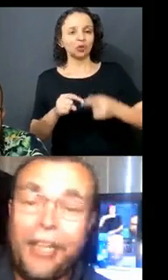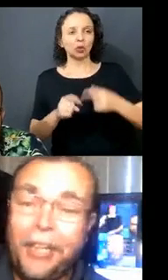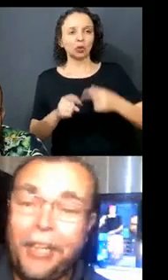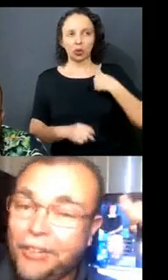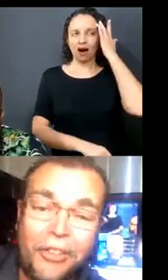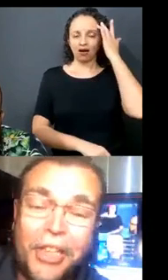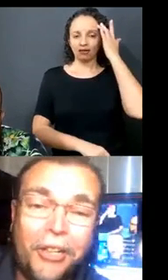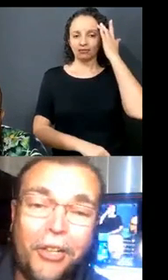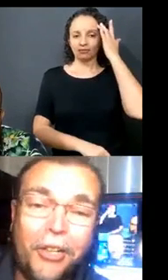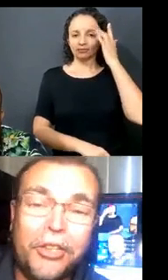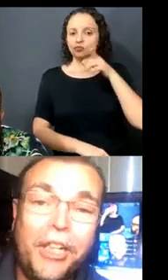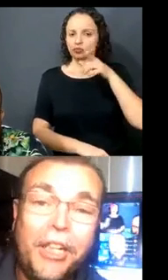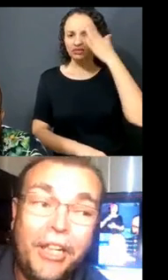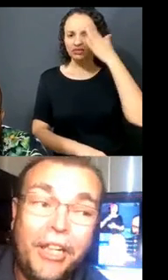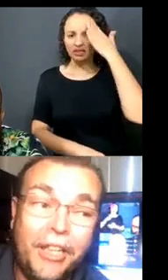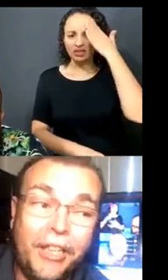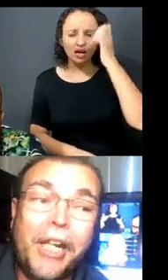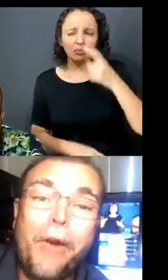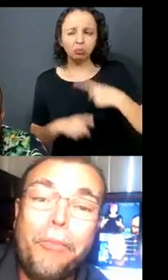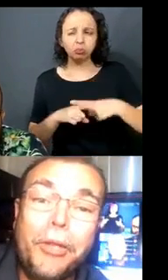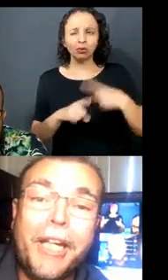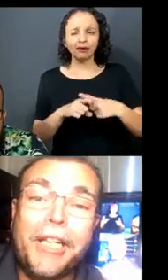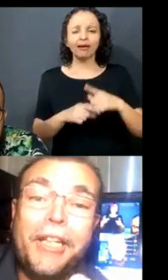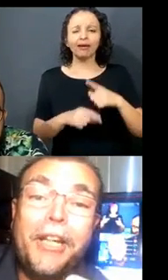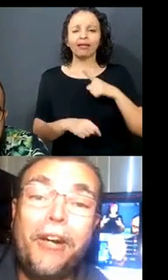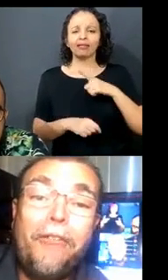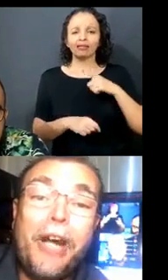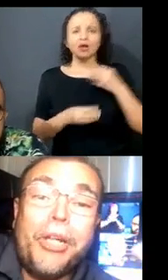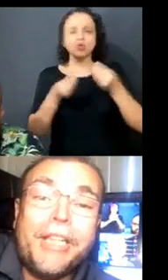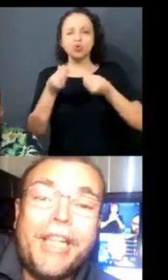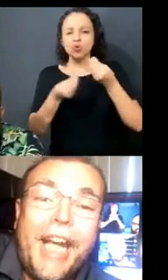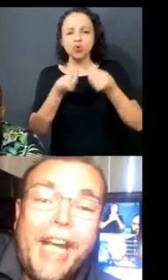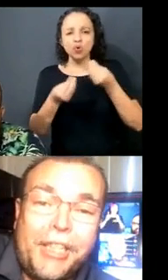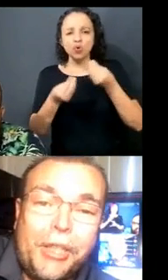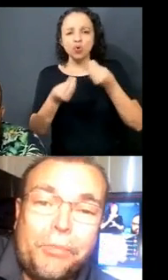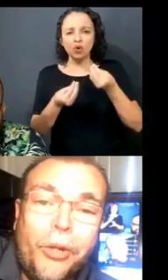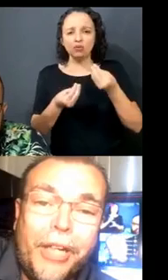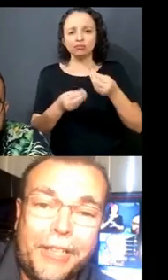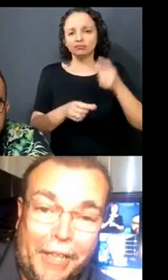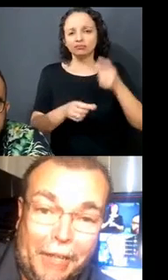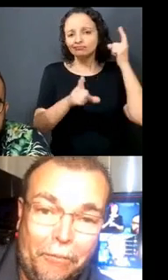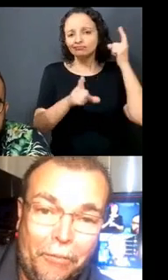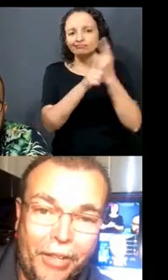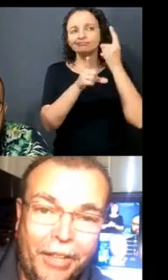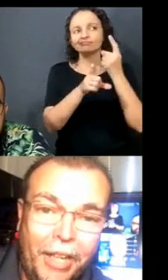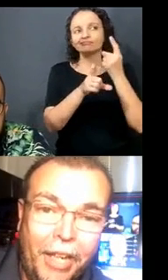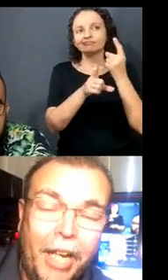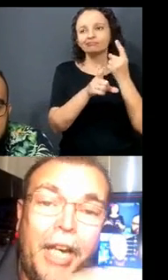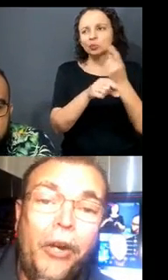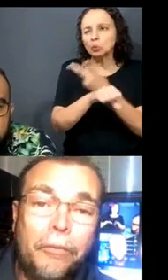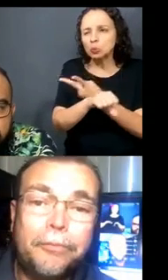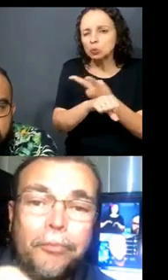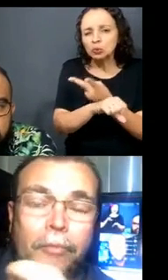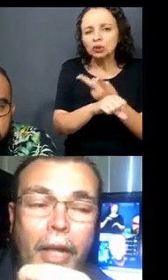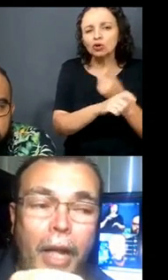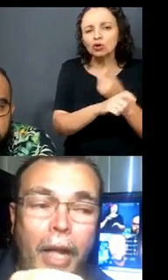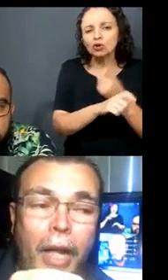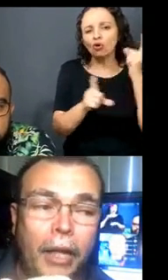aqui com tecnologia, então vai chegar um ponto que a igreja não vai poder se expor assim.